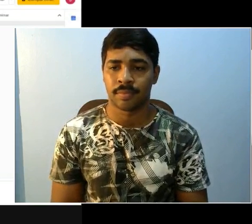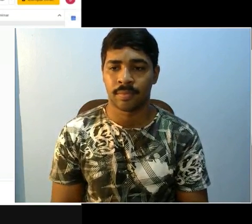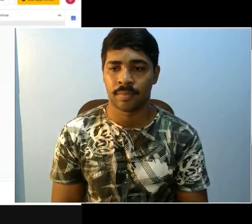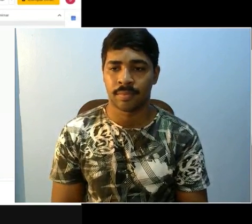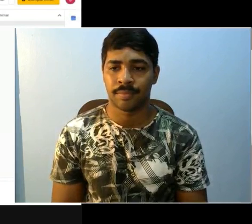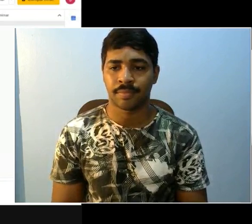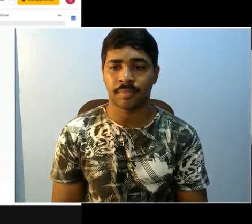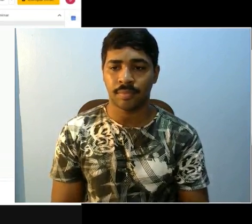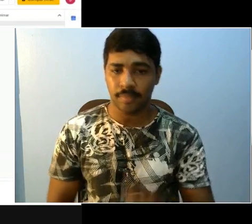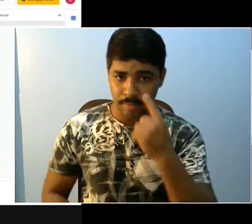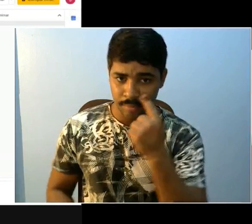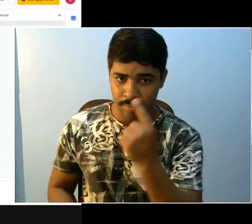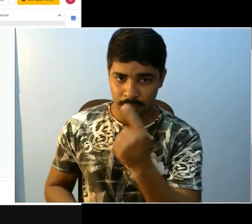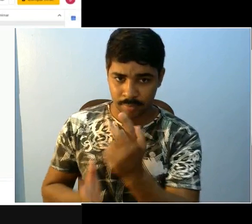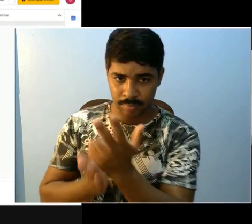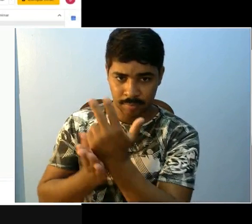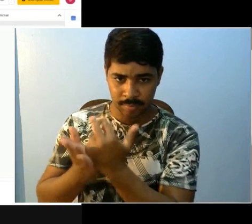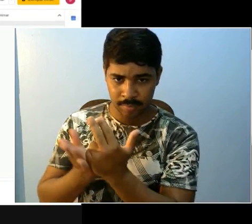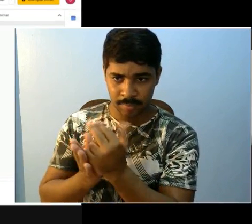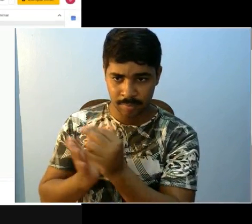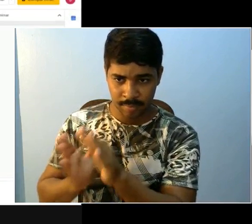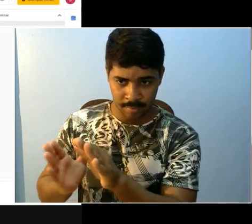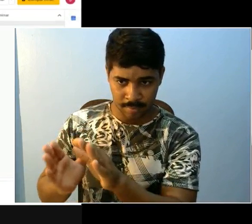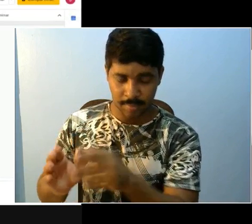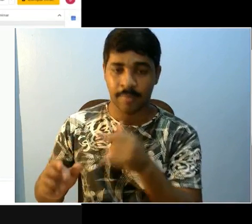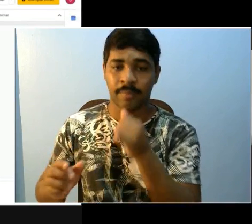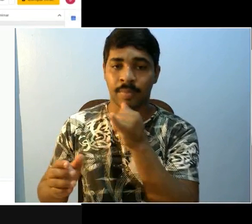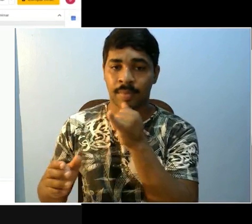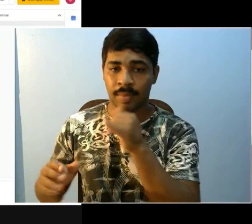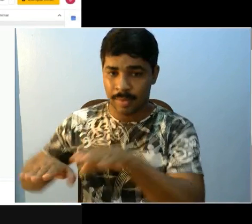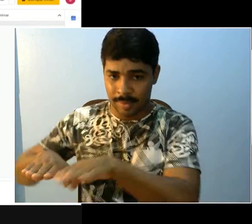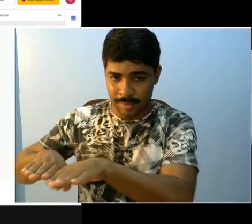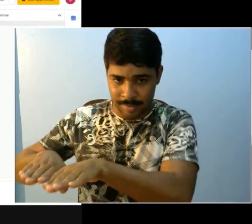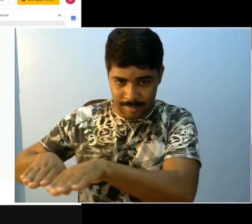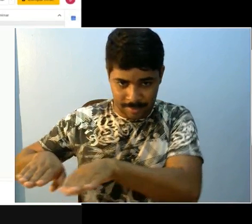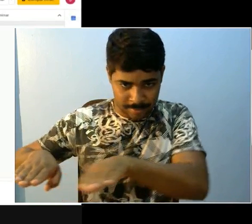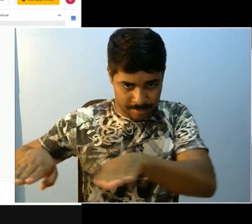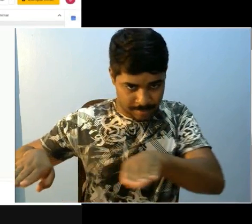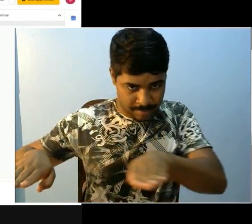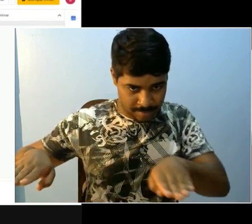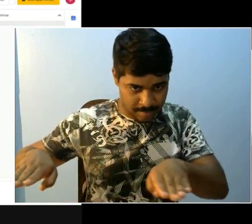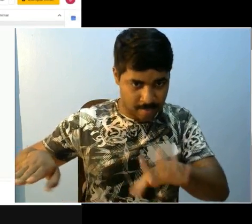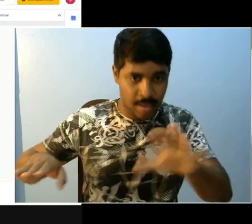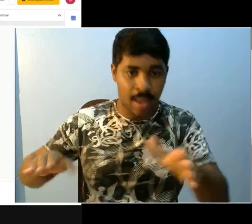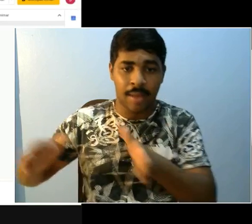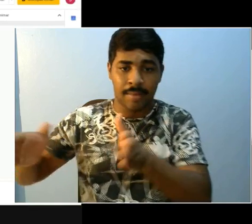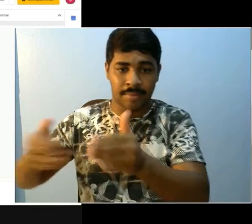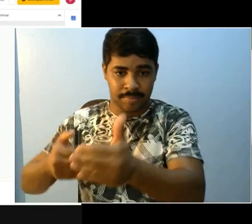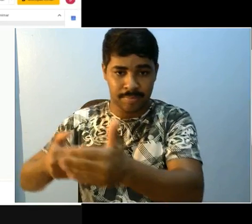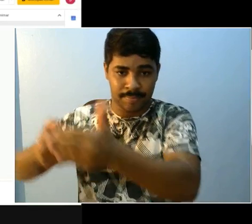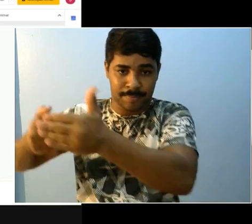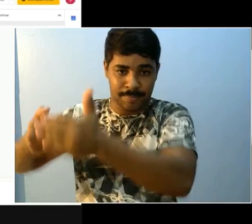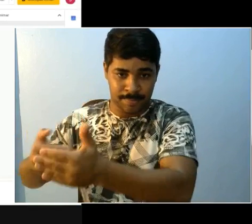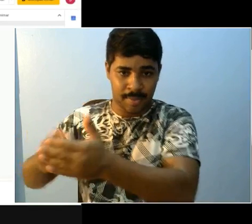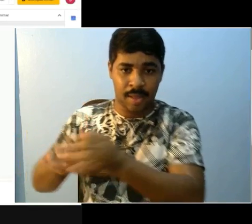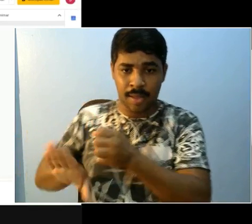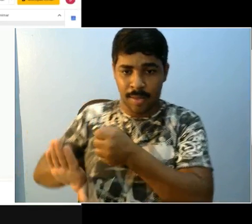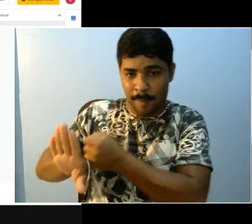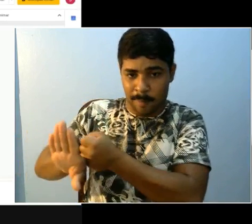Esse corpo recebe uma força de 200, 2.900. Então, primeira coisa, calcula esse